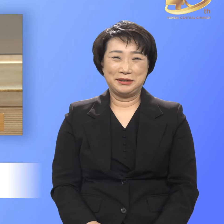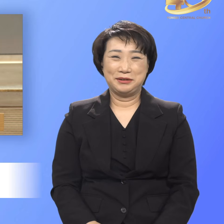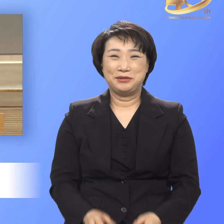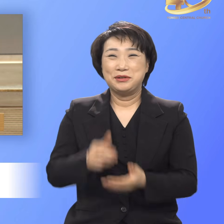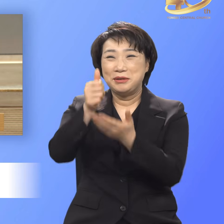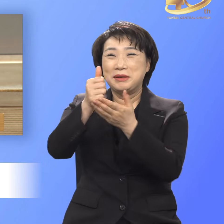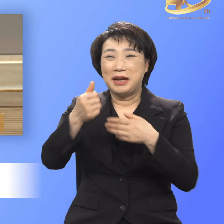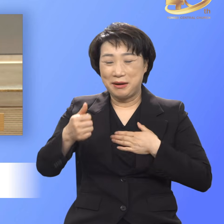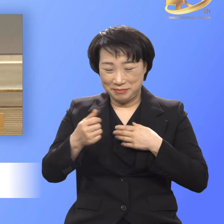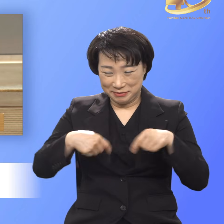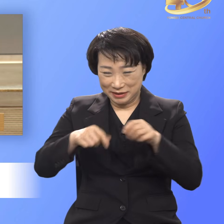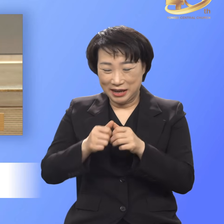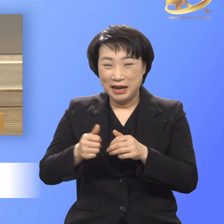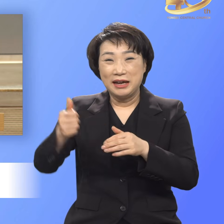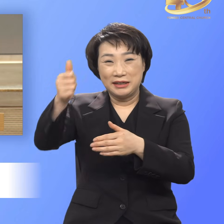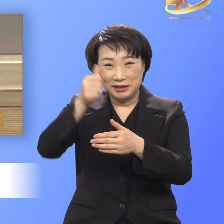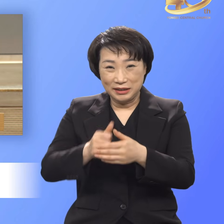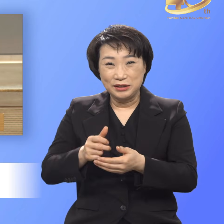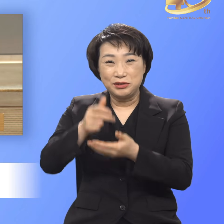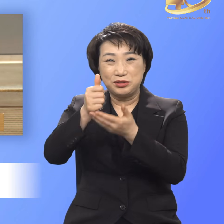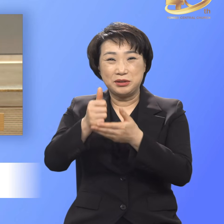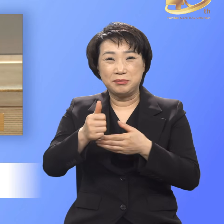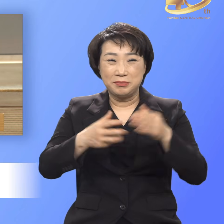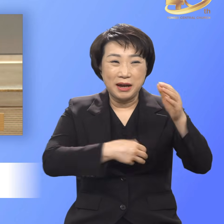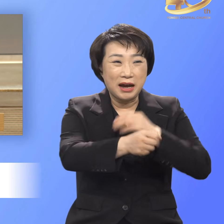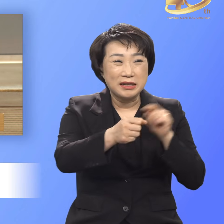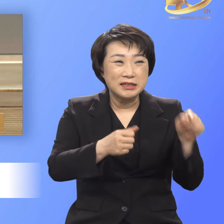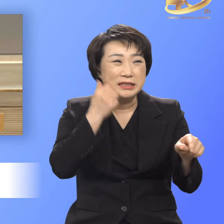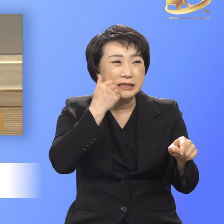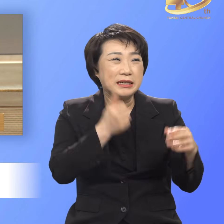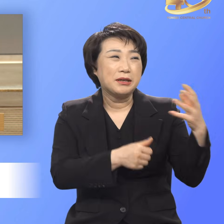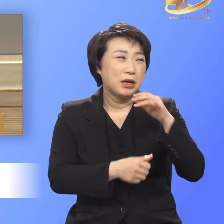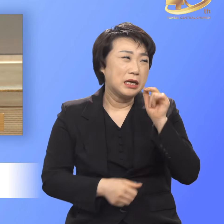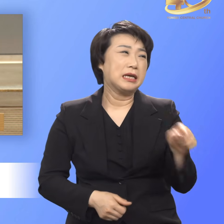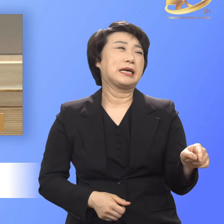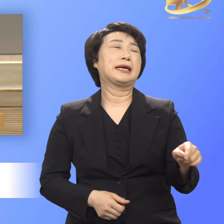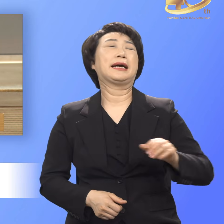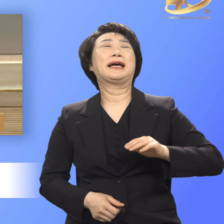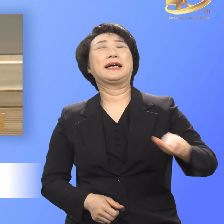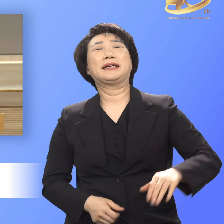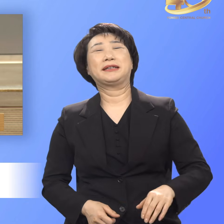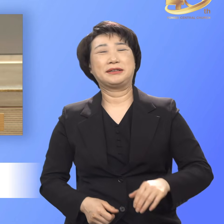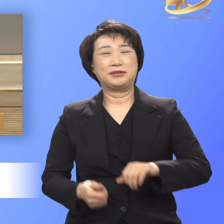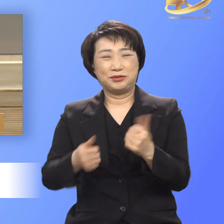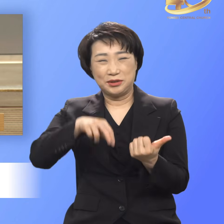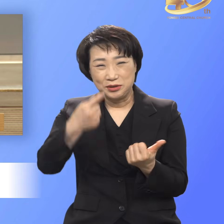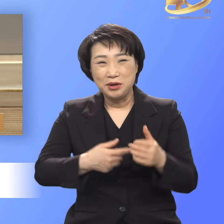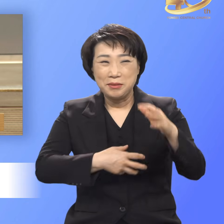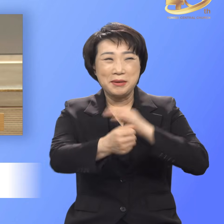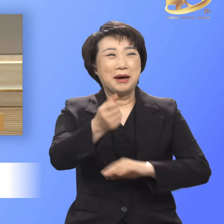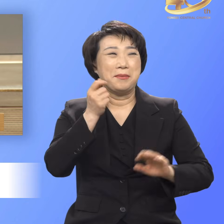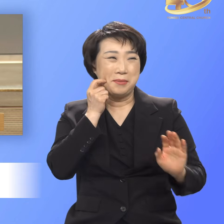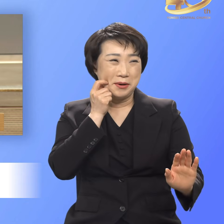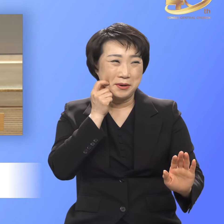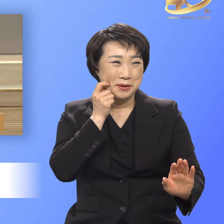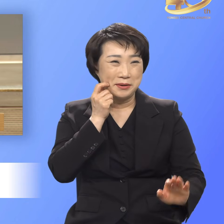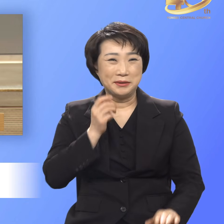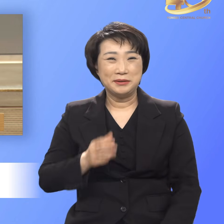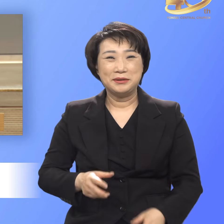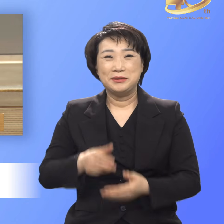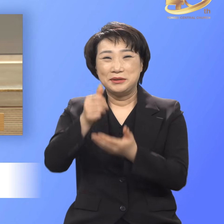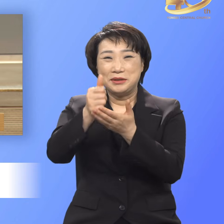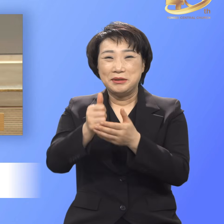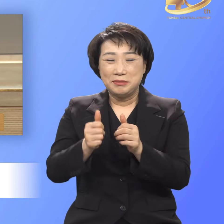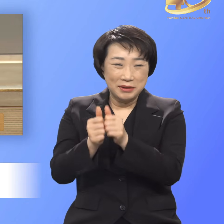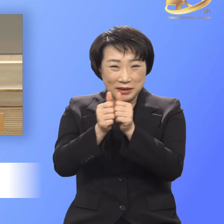주님이 계시기에 내 안에 계신 주님을 뺏어가려고 저들이 저런다. 절대 죽어도 뺏기지 않는다.